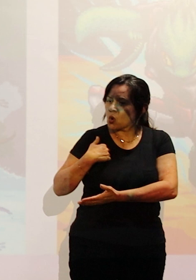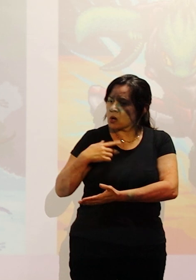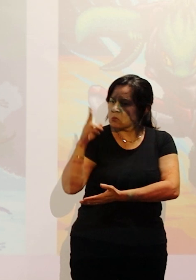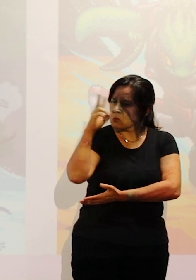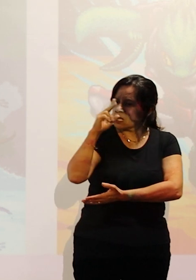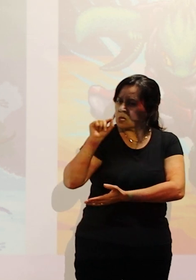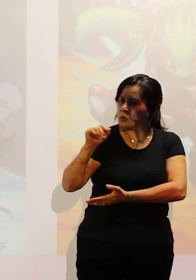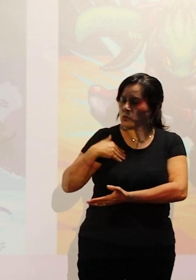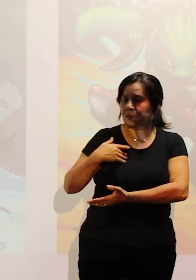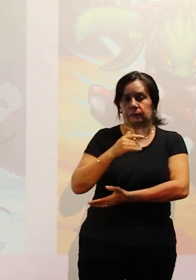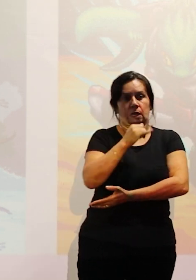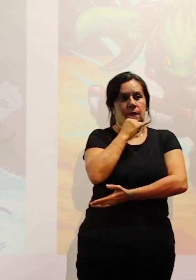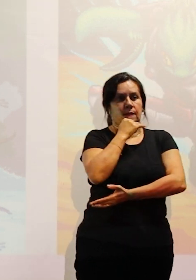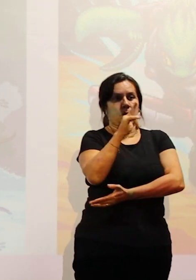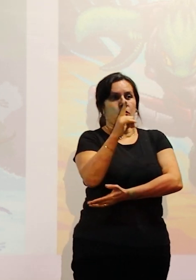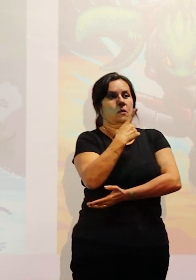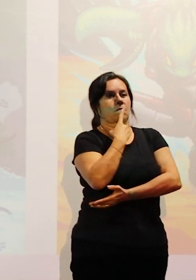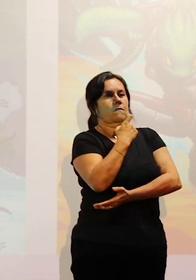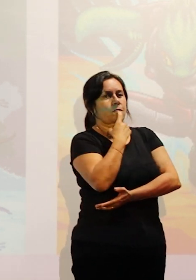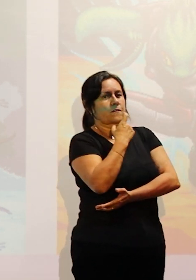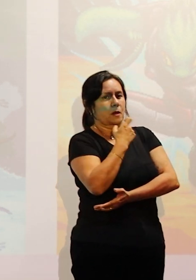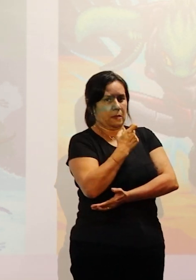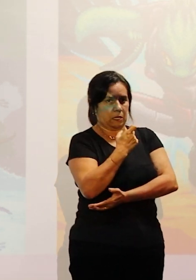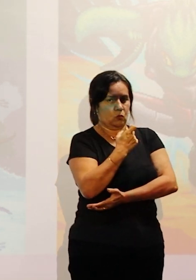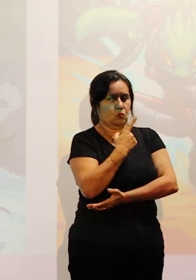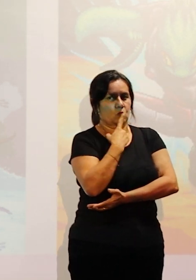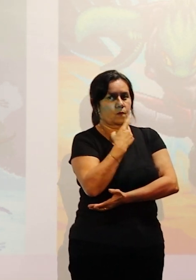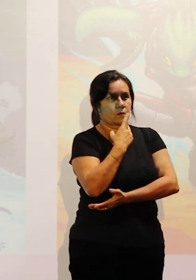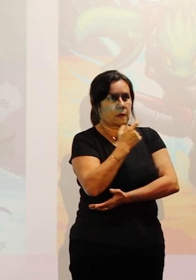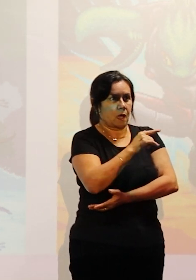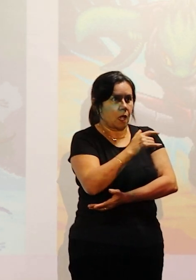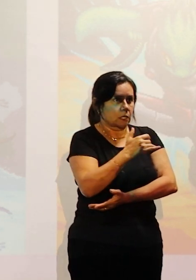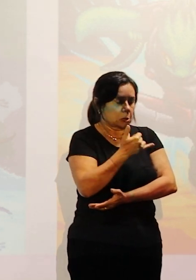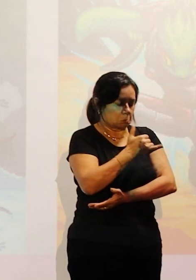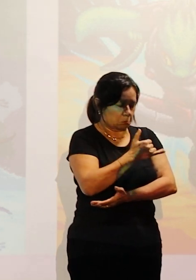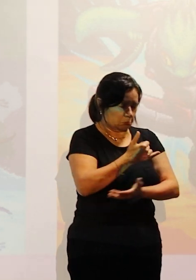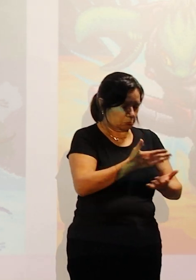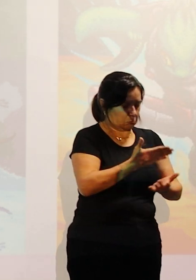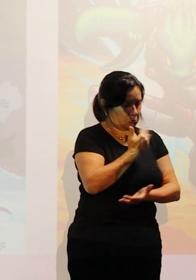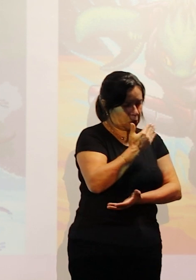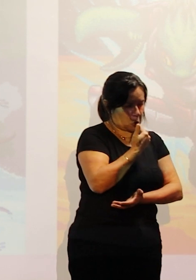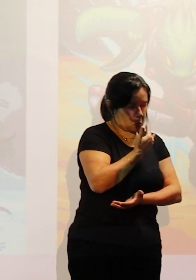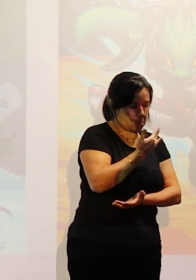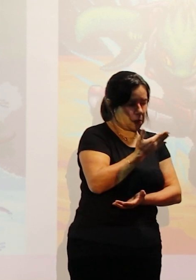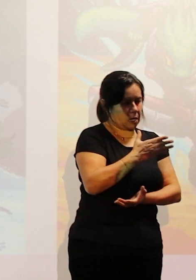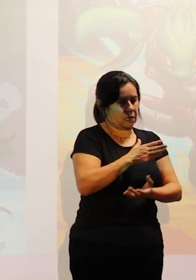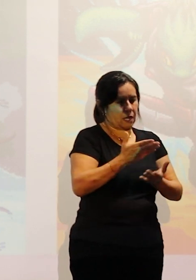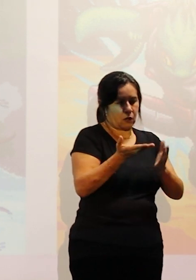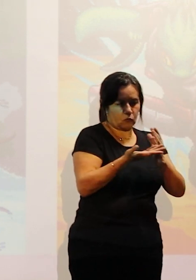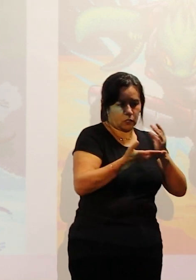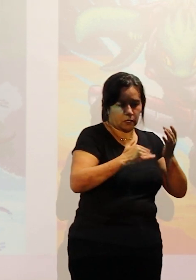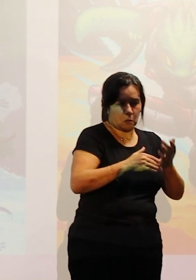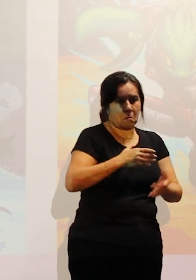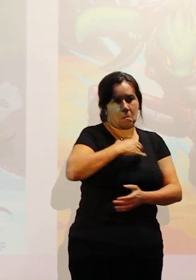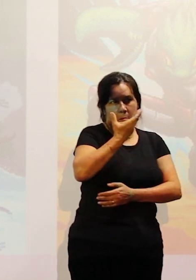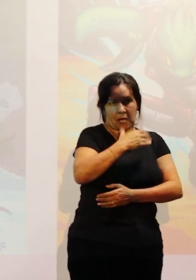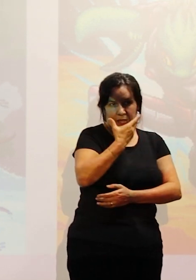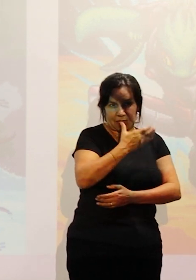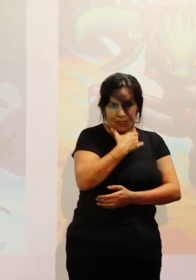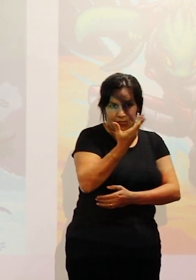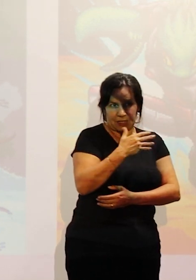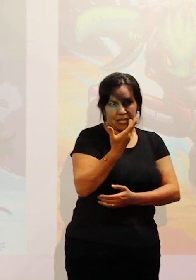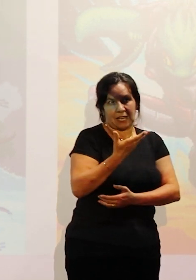você olha para o vermelho, então você tem ketchup, você tem tomate, você tem maçã, se a gente pensa muito em